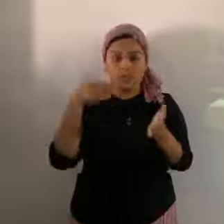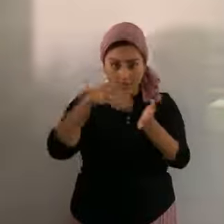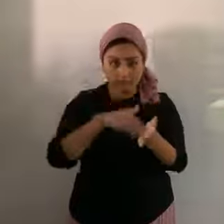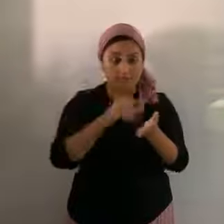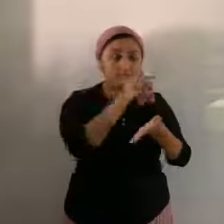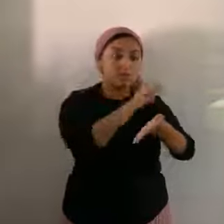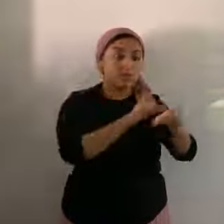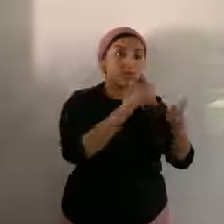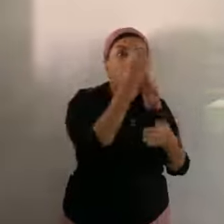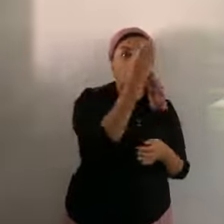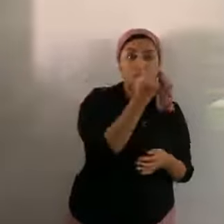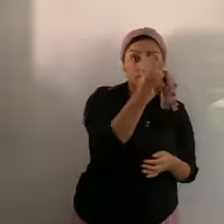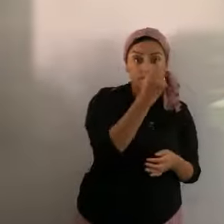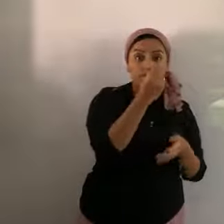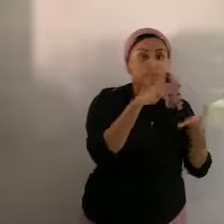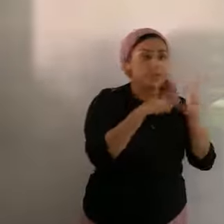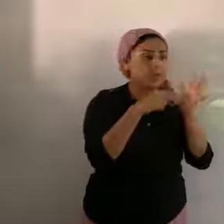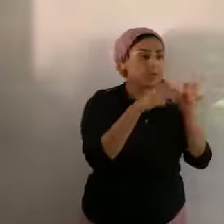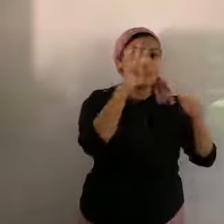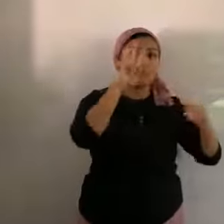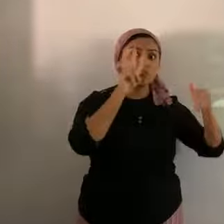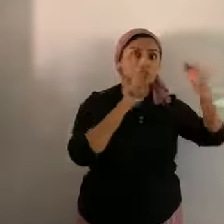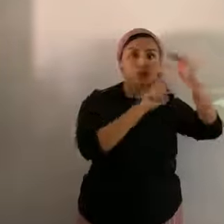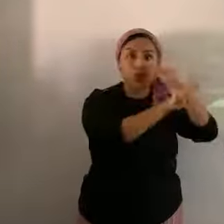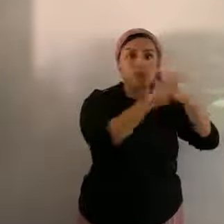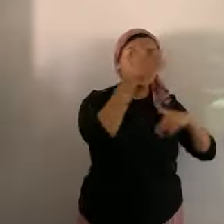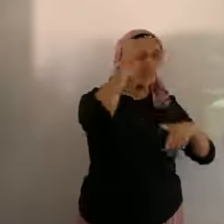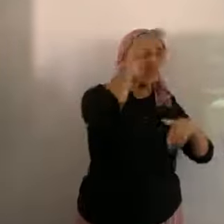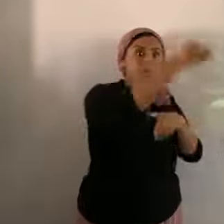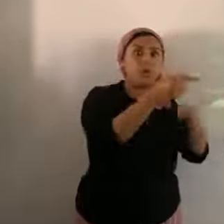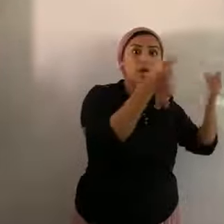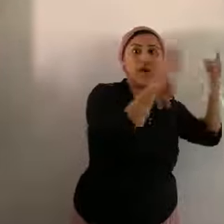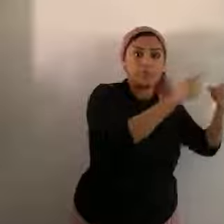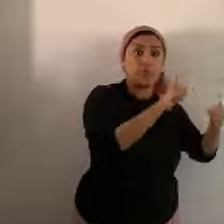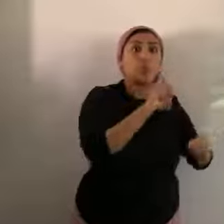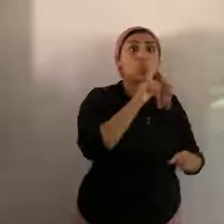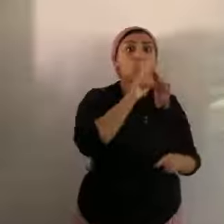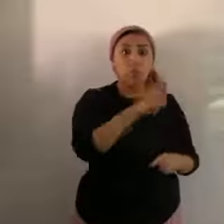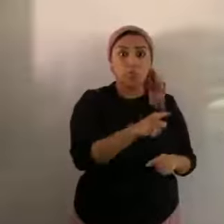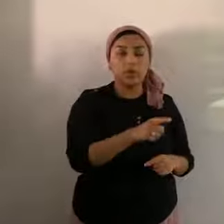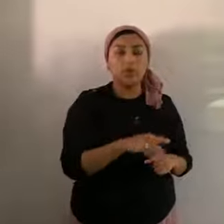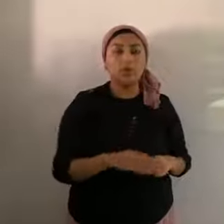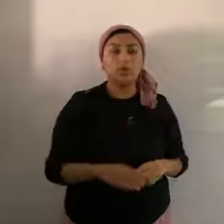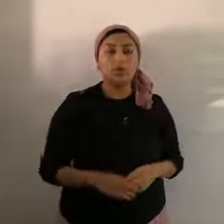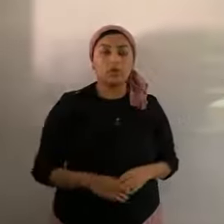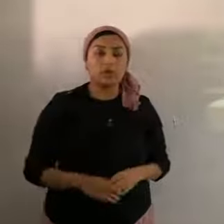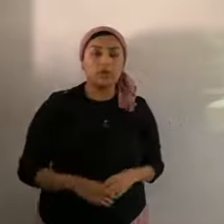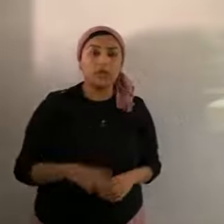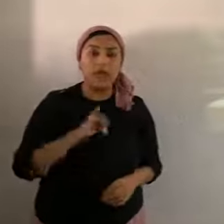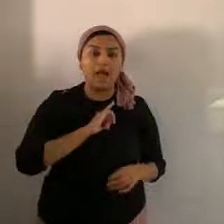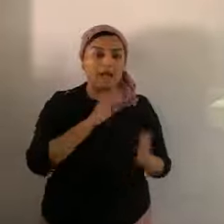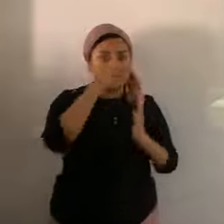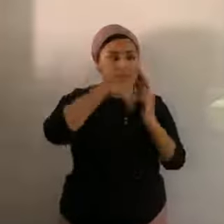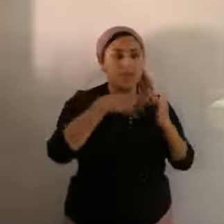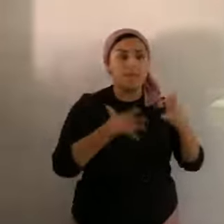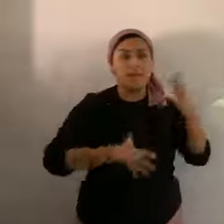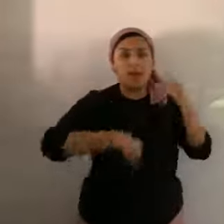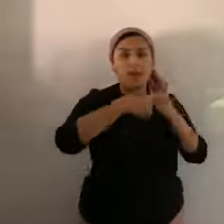verso 14 es una señal profética, pero yo puse en mis